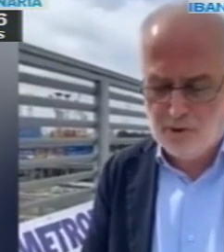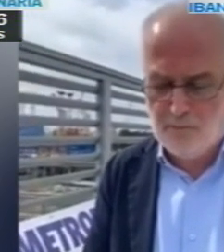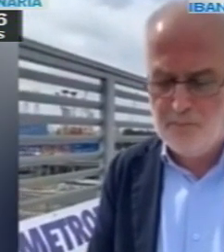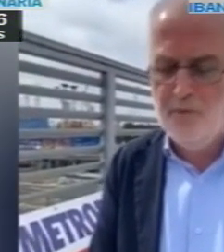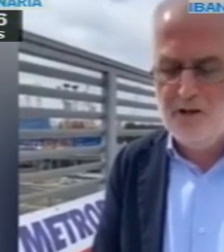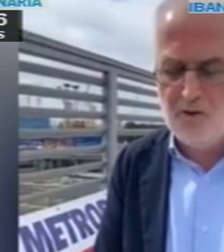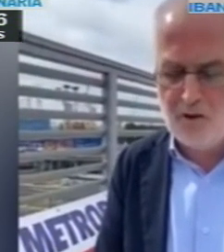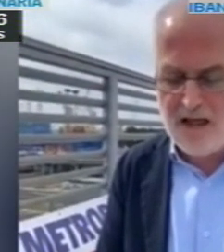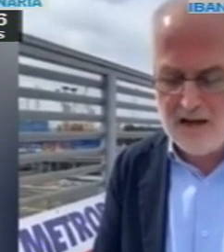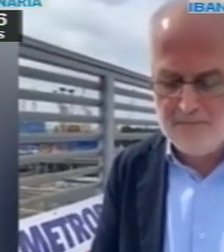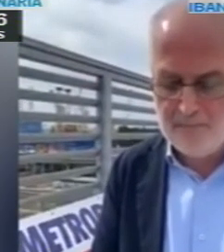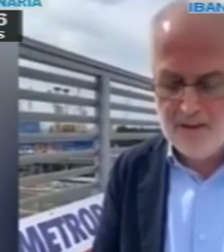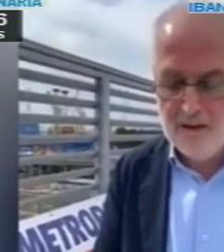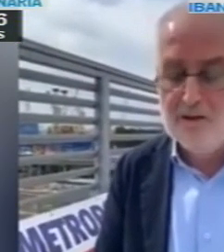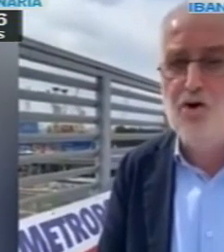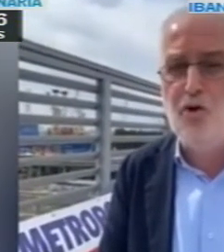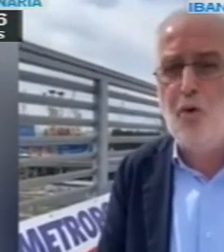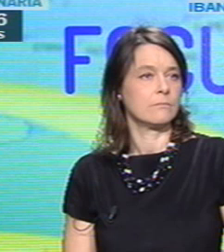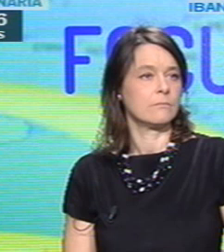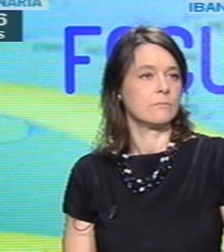dal trasporto pubblico locale.